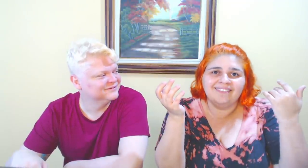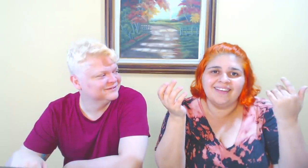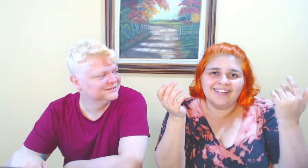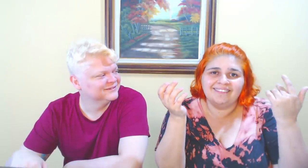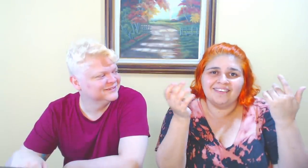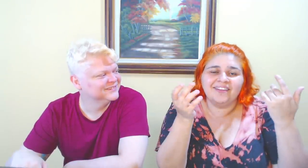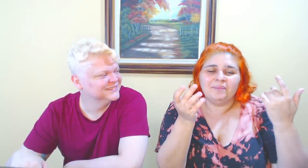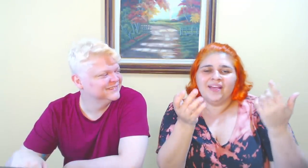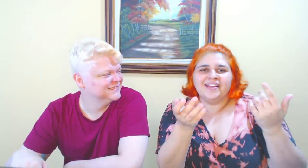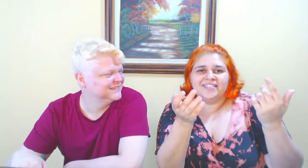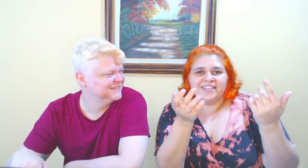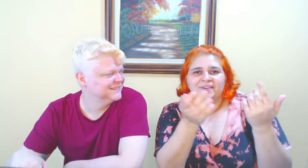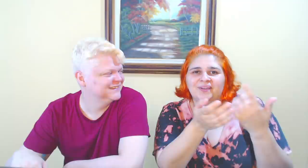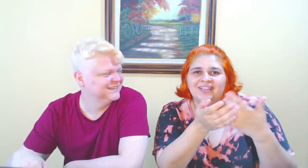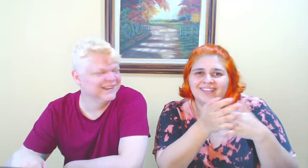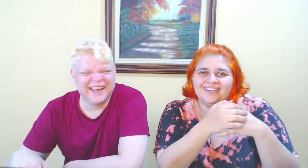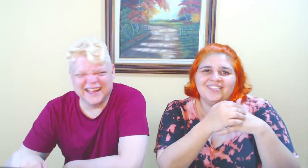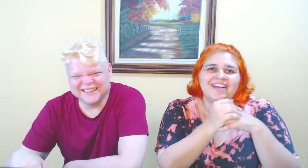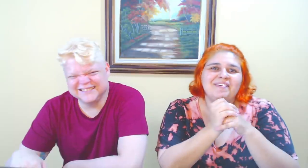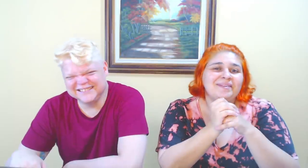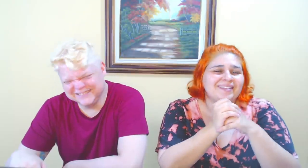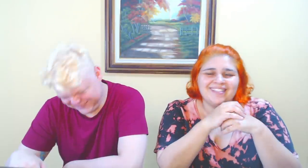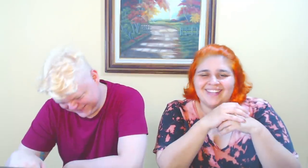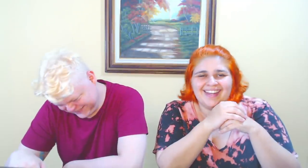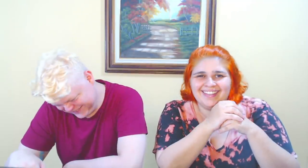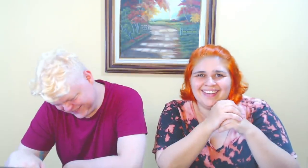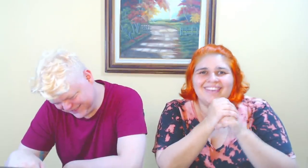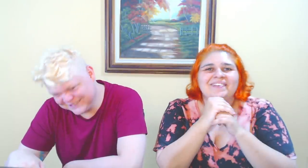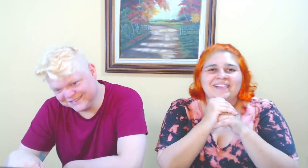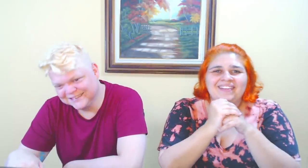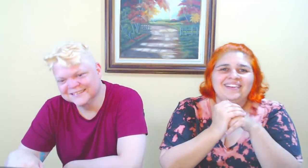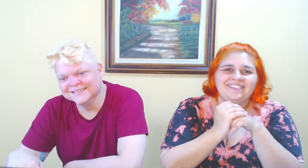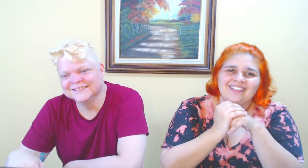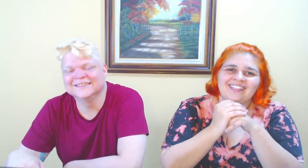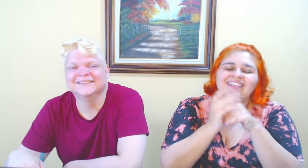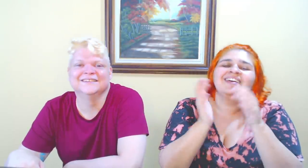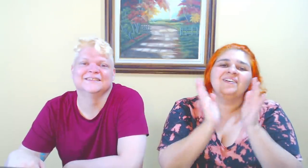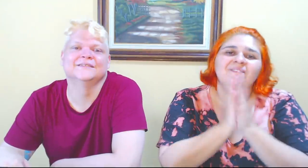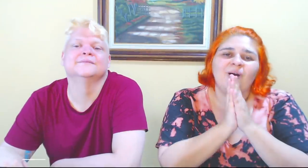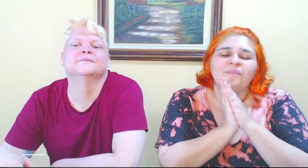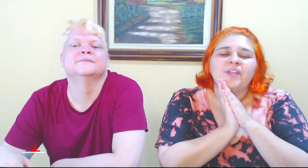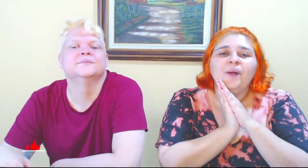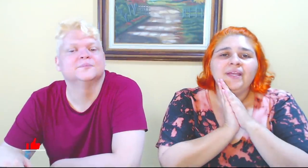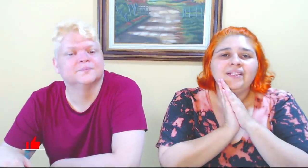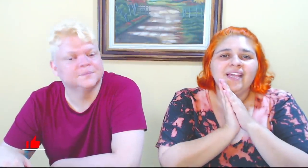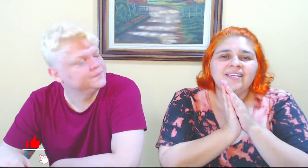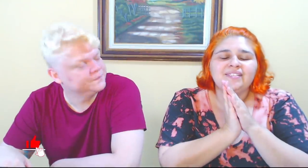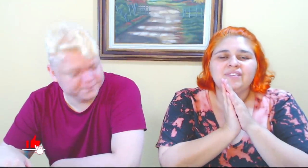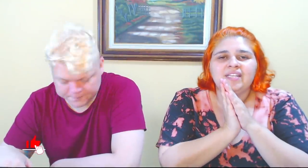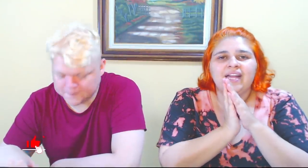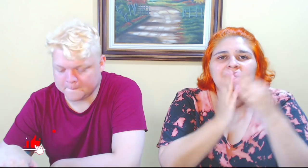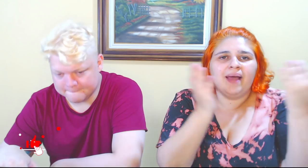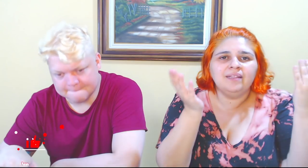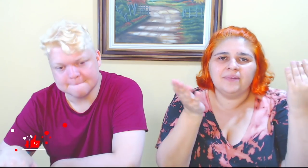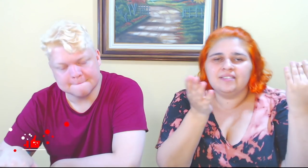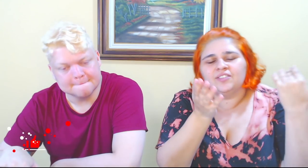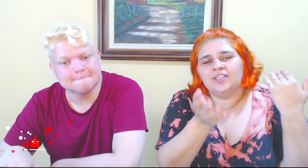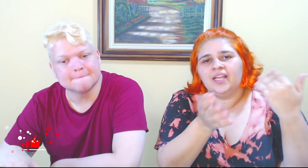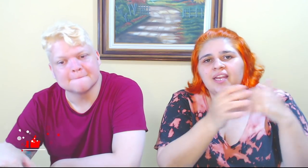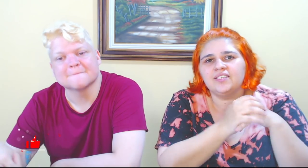ali Vivendo minha religião Nolan Eu estava muito dedicada Aquele momento da minha vida Bom Comenta aí Se você está animado Para assistir Tênet Se